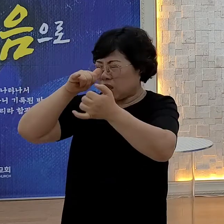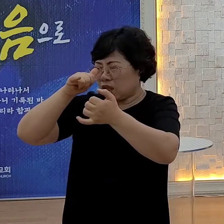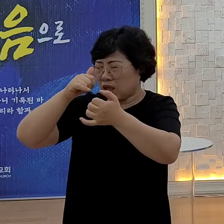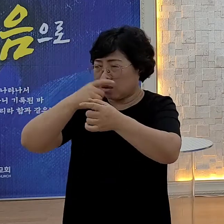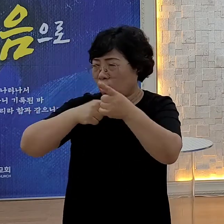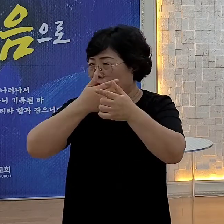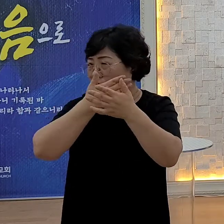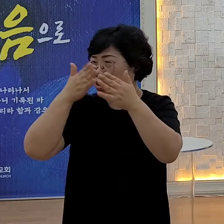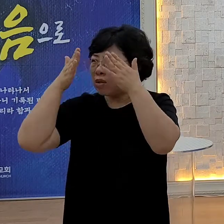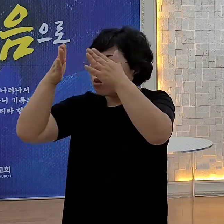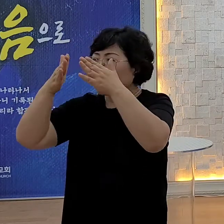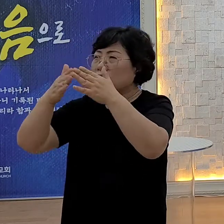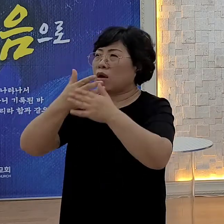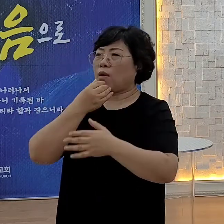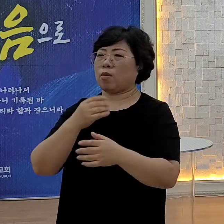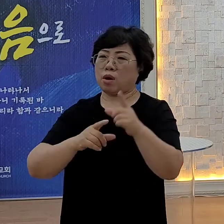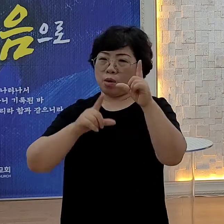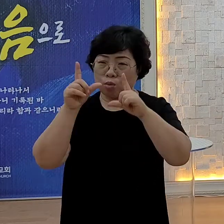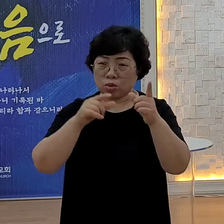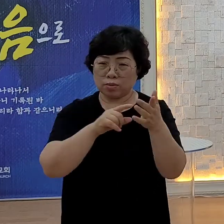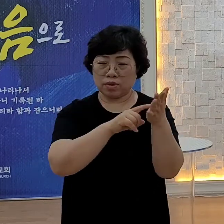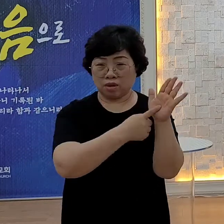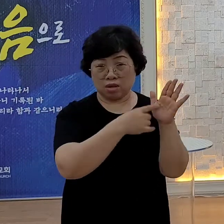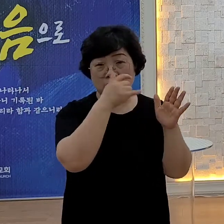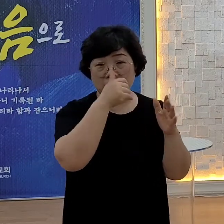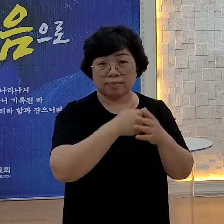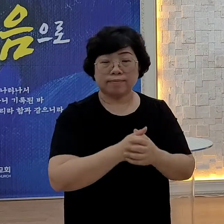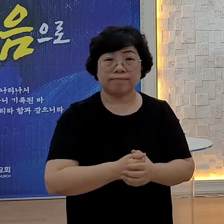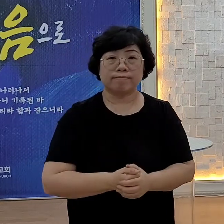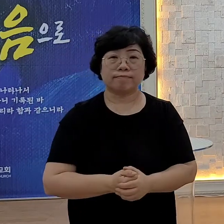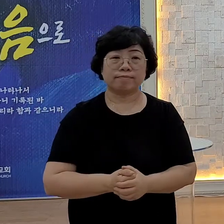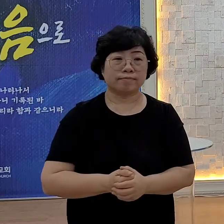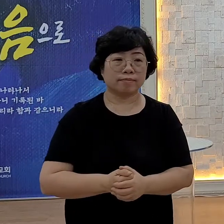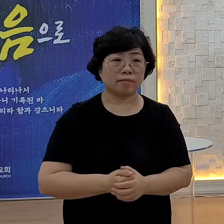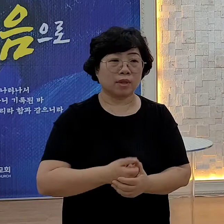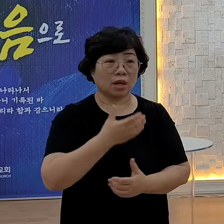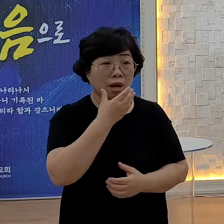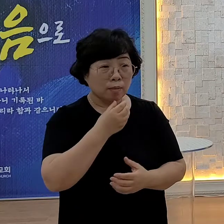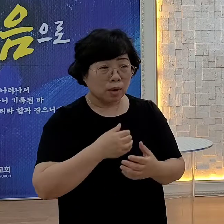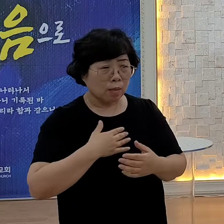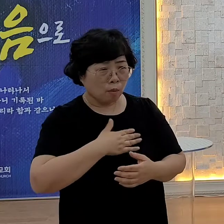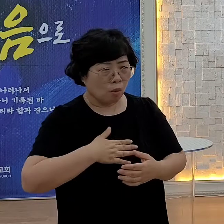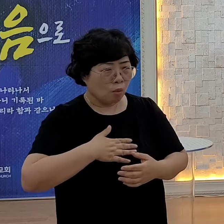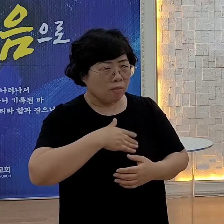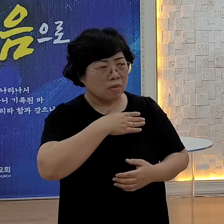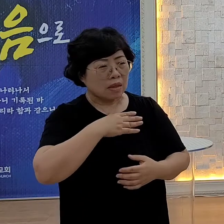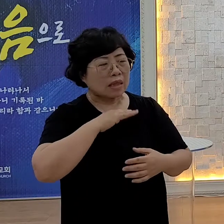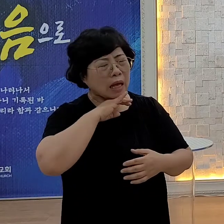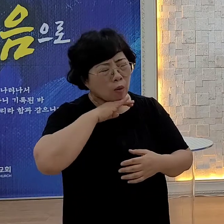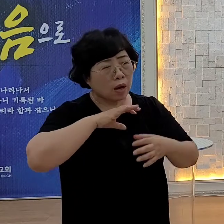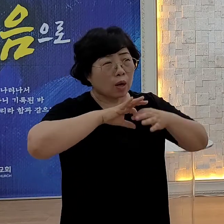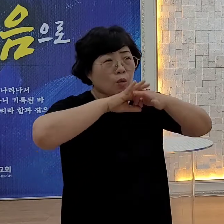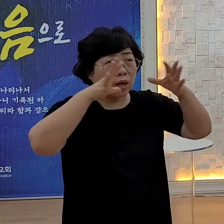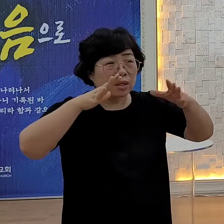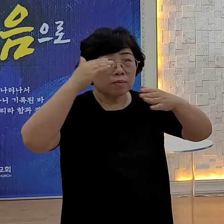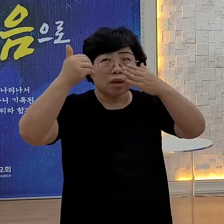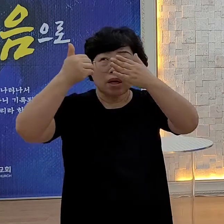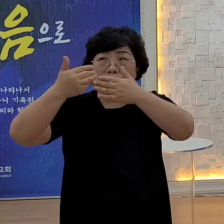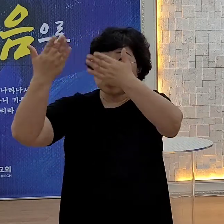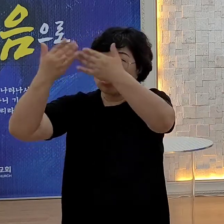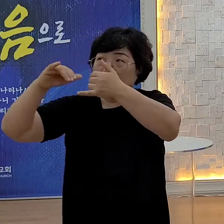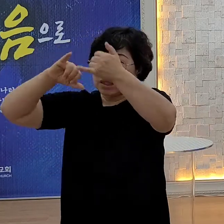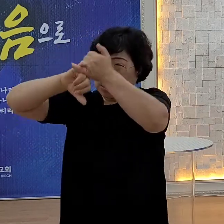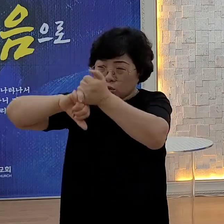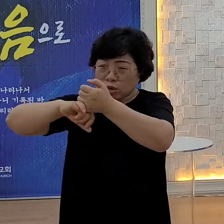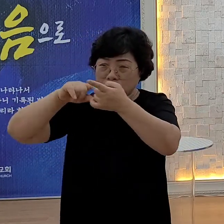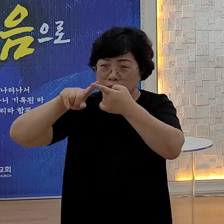없어. 이게 아니고 아브라함은 이 몸과 상관없이 하나님께서 주신 이 약속을